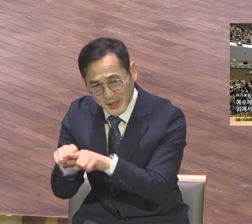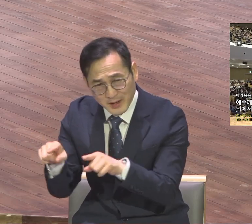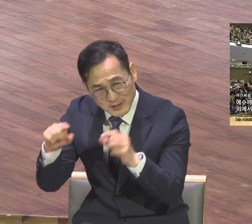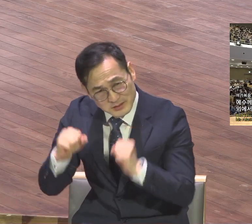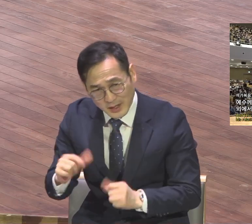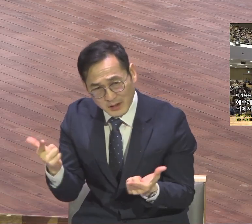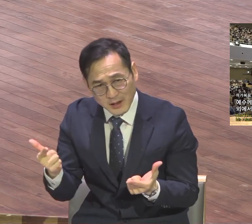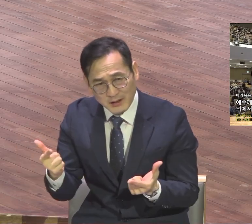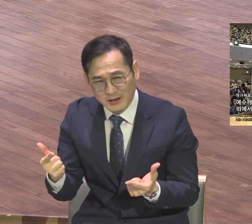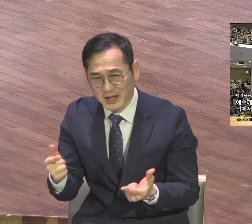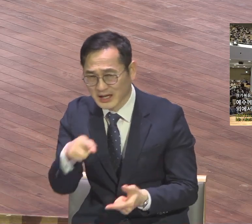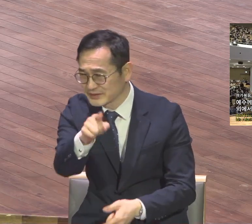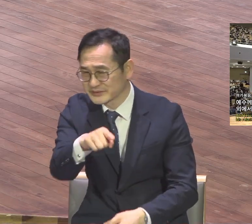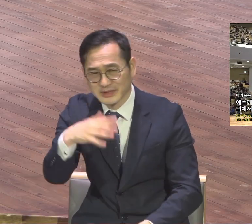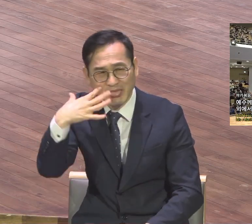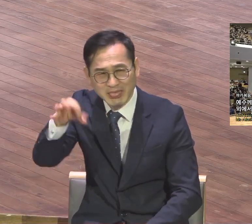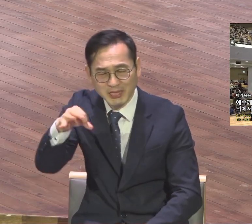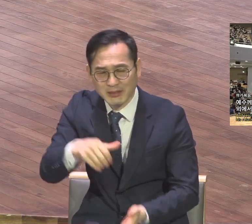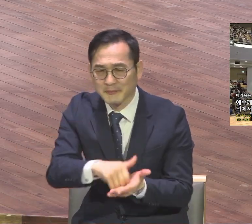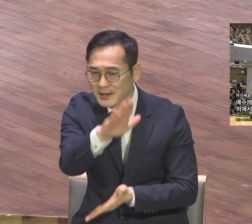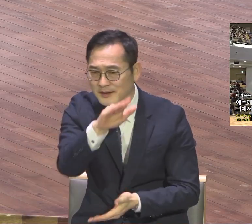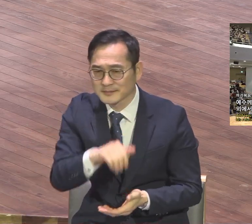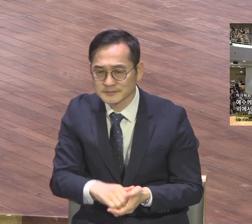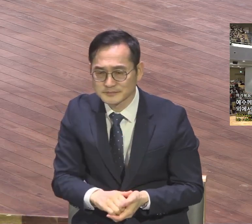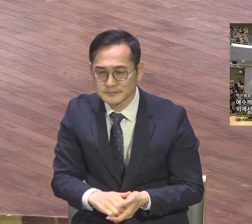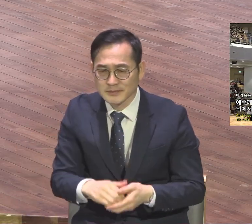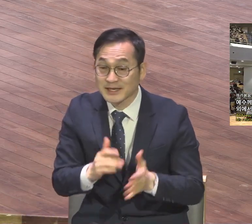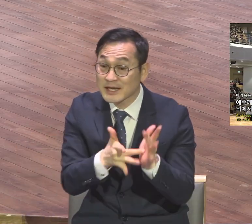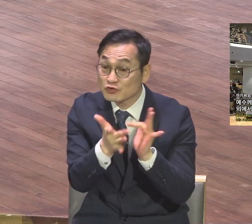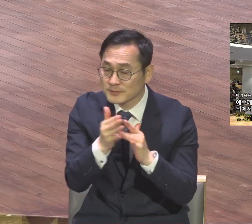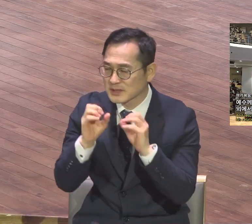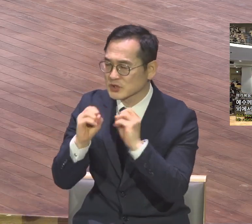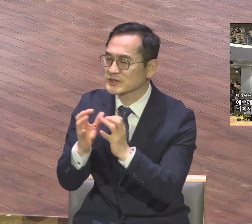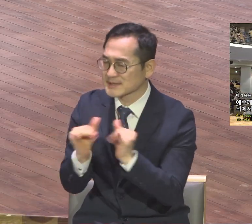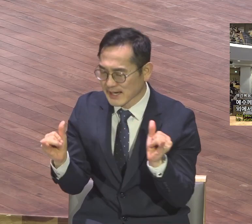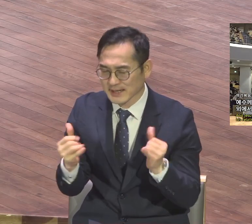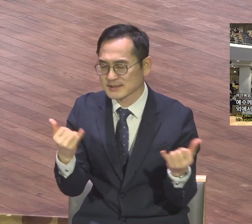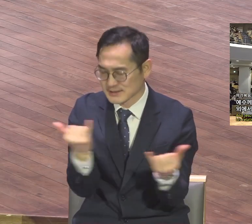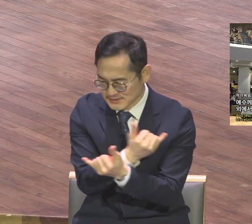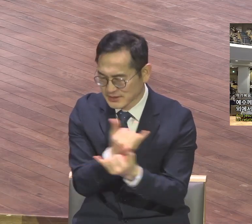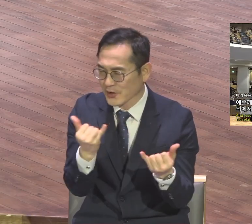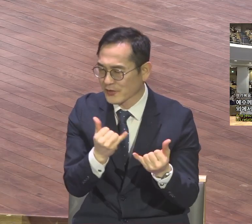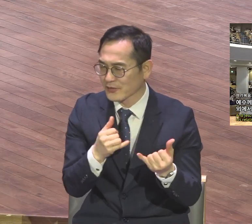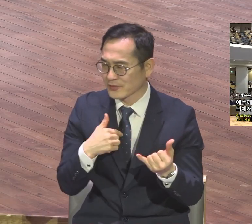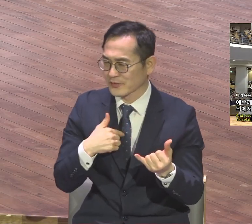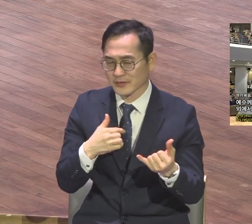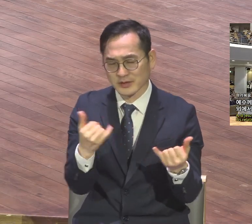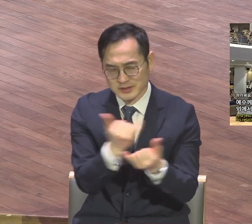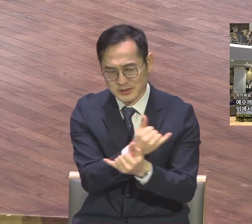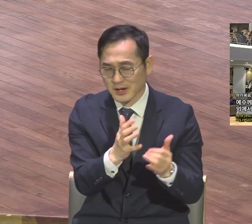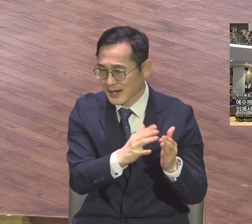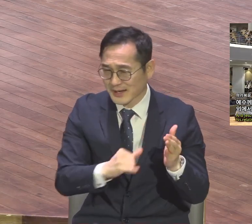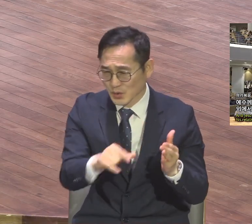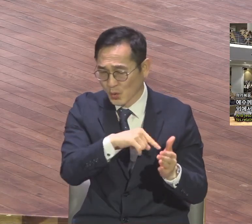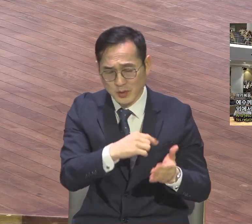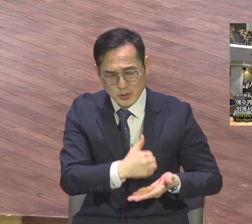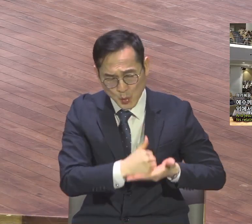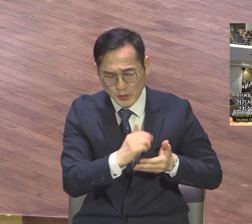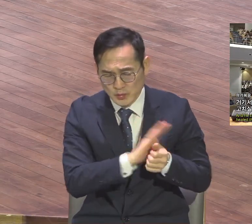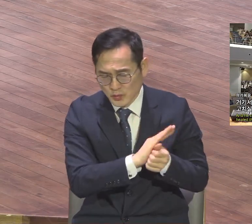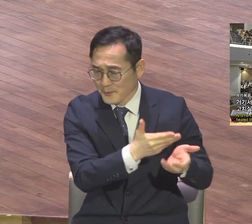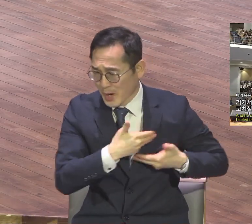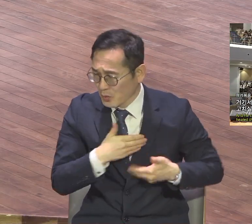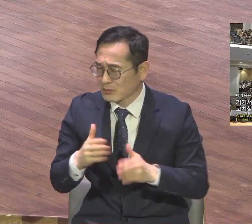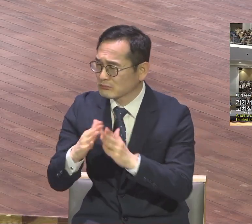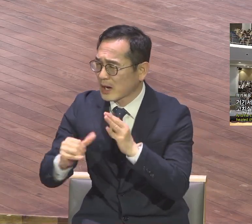배척한지라. 예수께서 그들에게 이르시되 선지자가 자기 고향과 자기 친척과 자기 집 외에서는 존경을 받지 못함이 없느니라